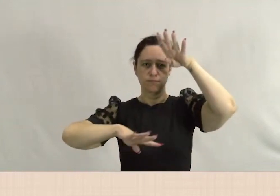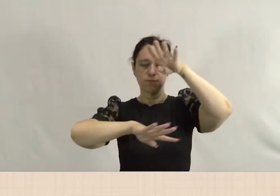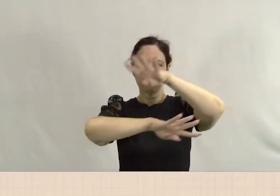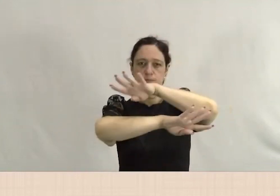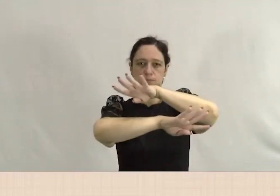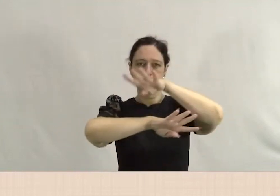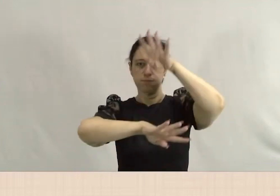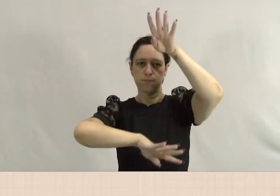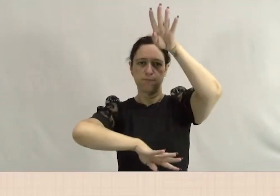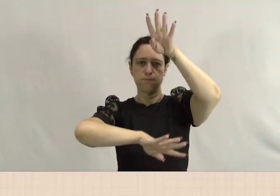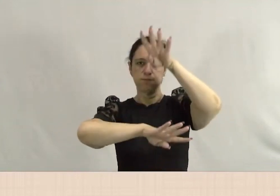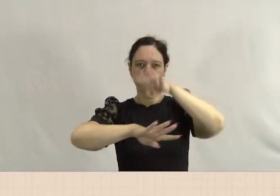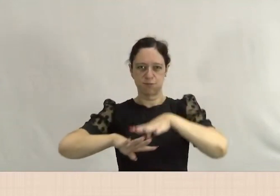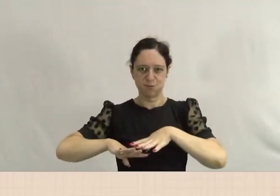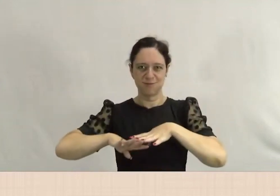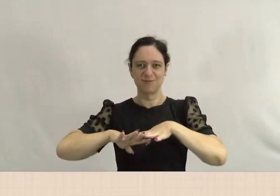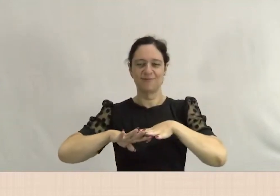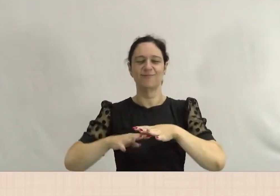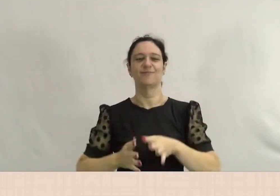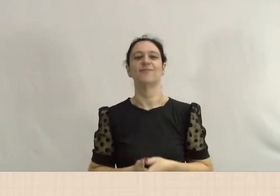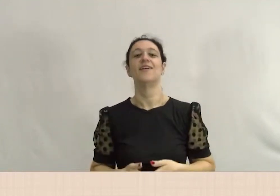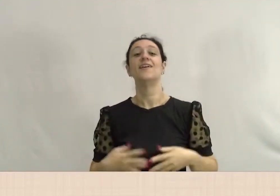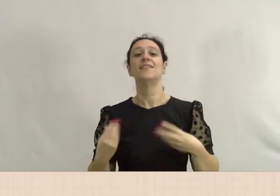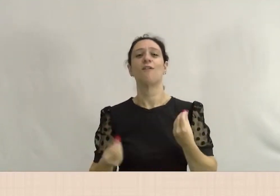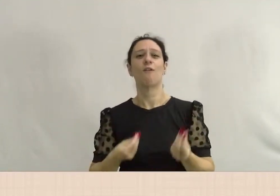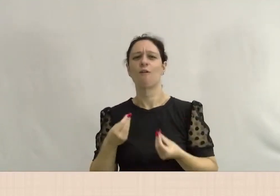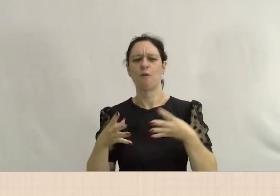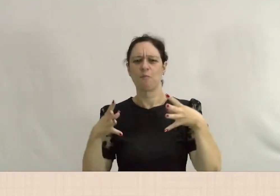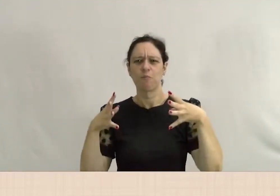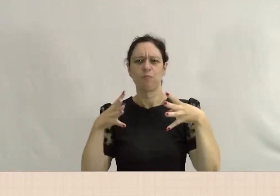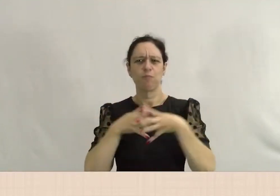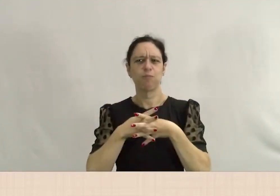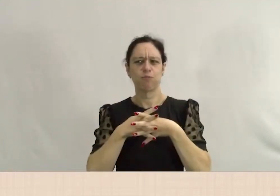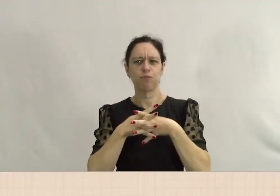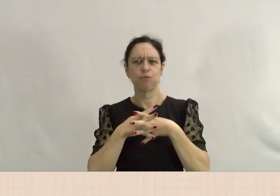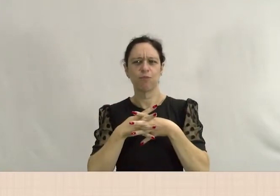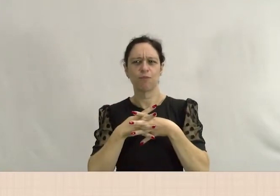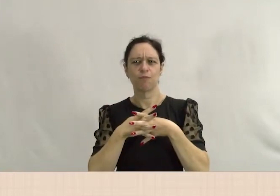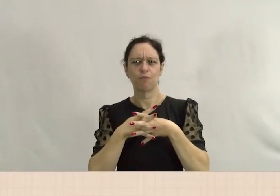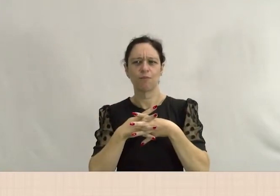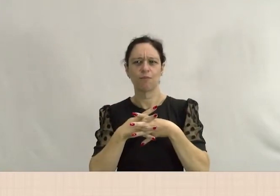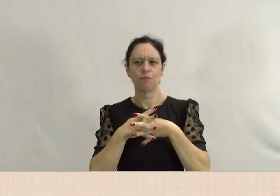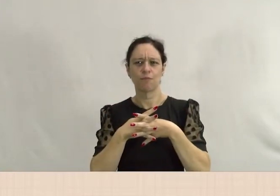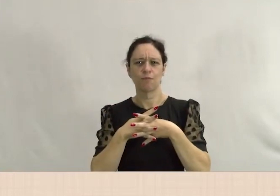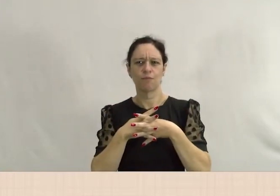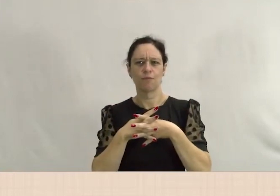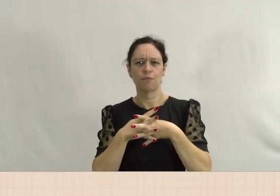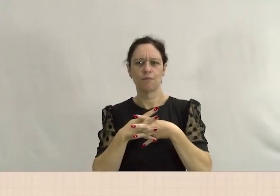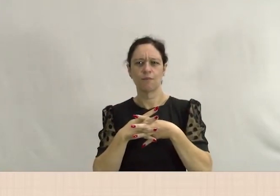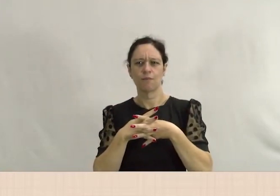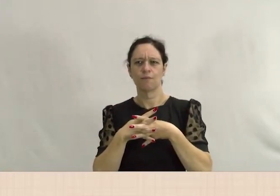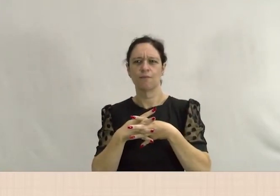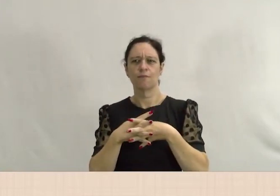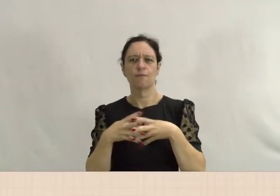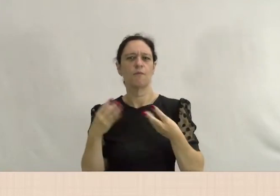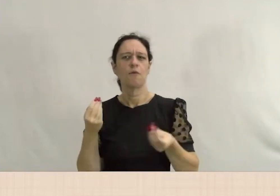para poderem se entrelaçar com os fios horizontais,